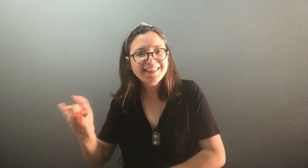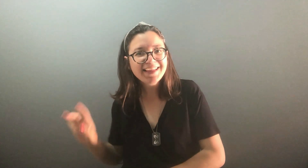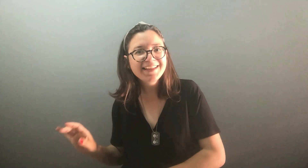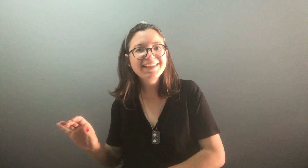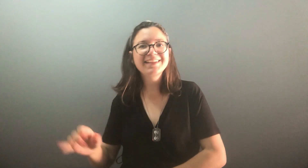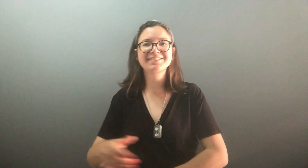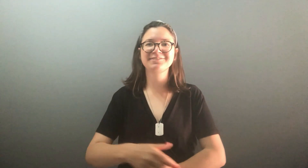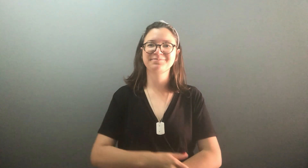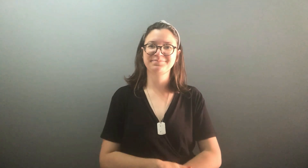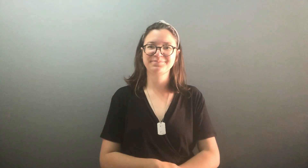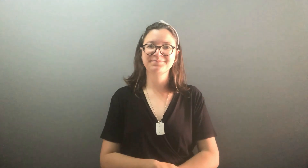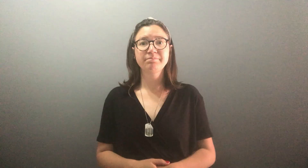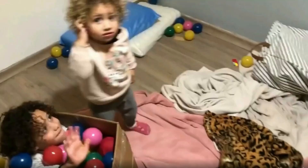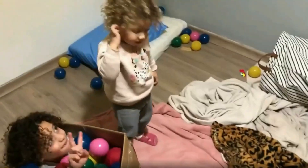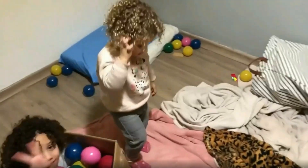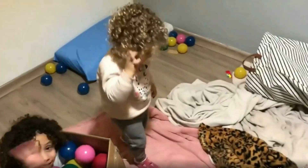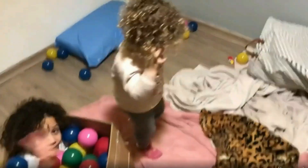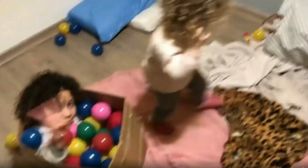na capacidade que cada um de vocês tem.